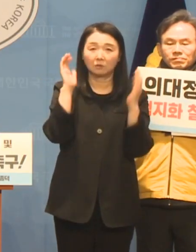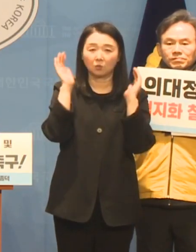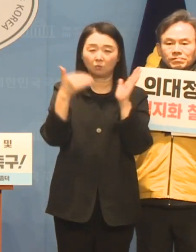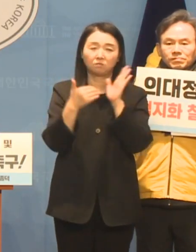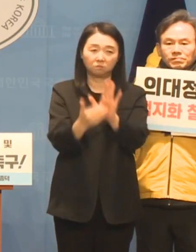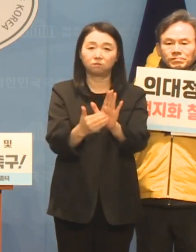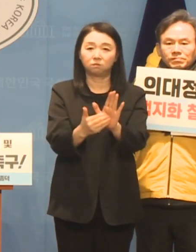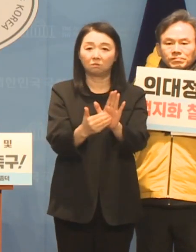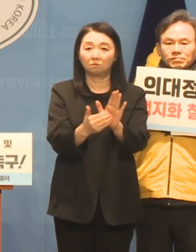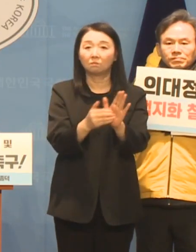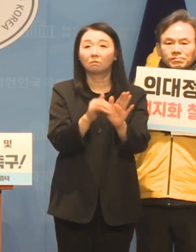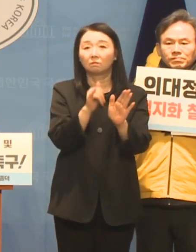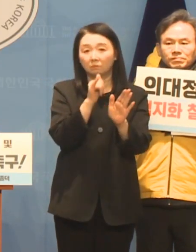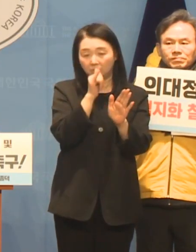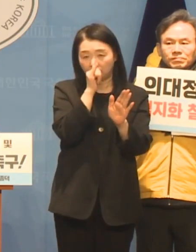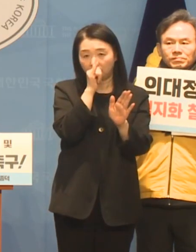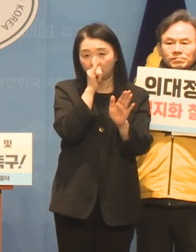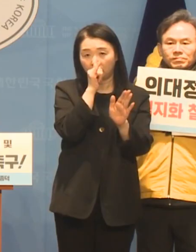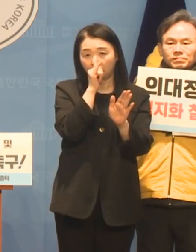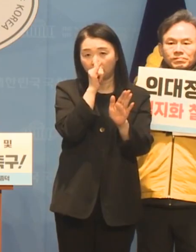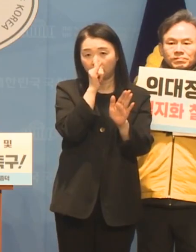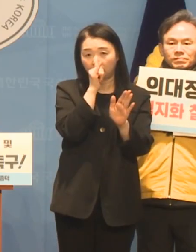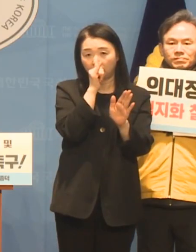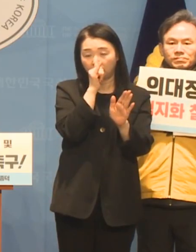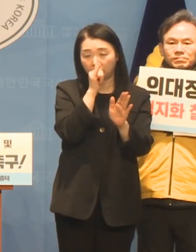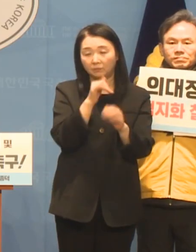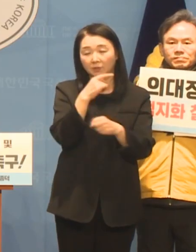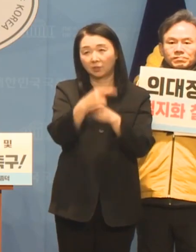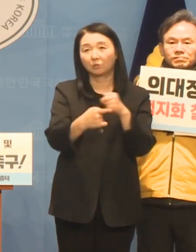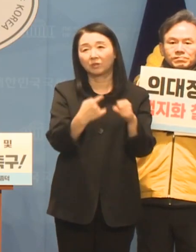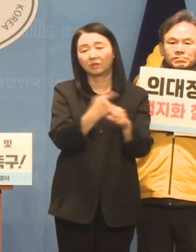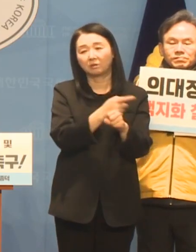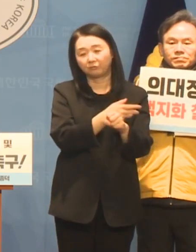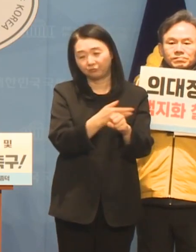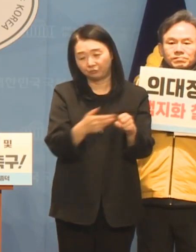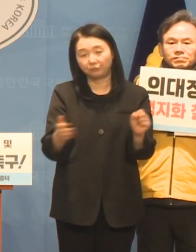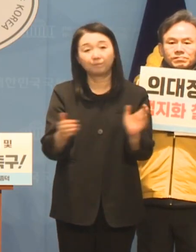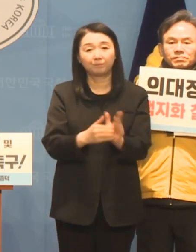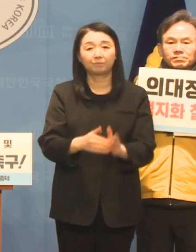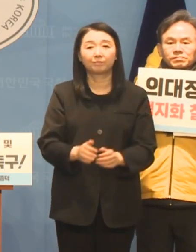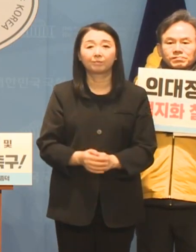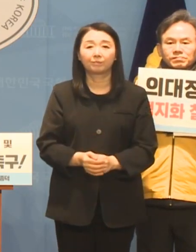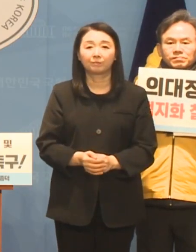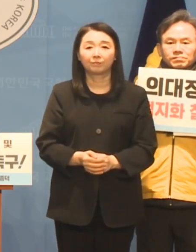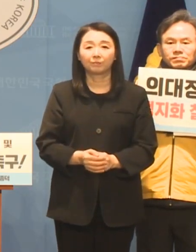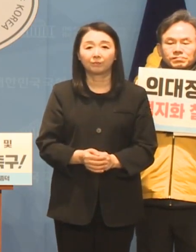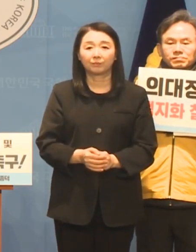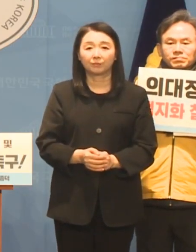거부하는 그런 사태까지 1년이 지금 지나고 있습니다.